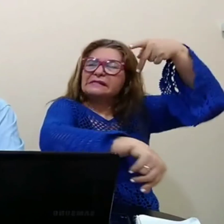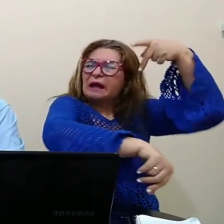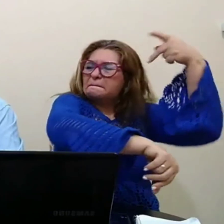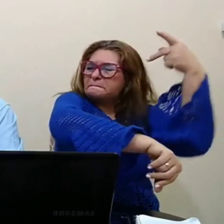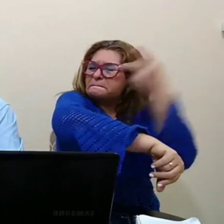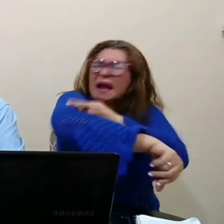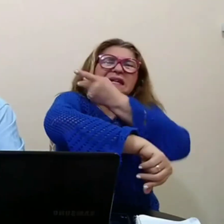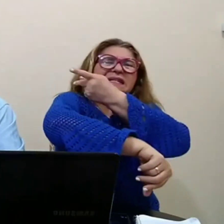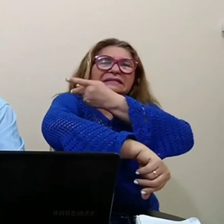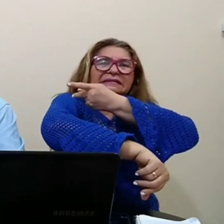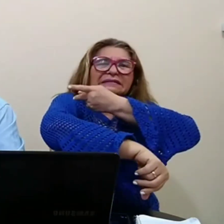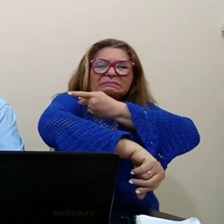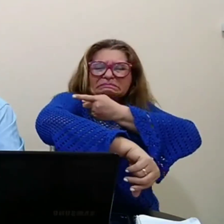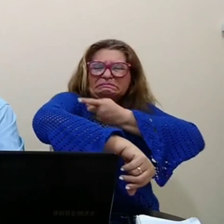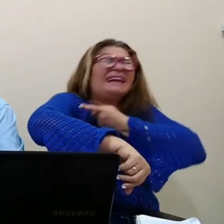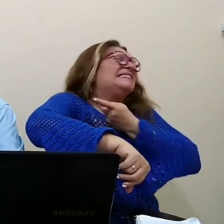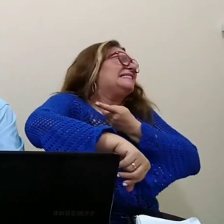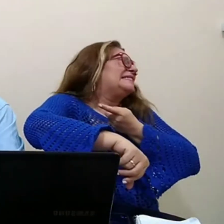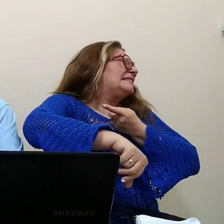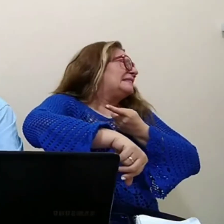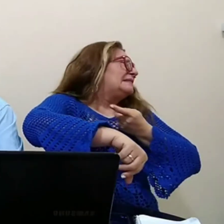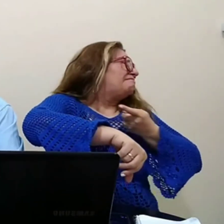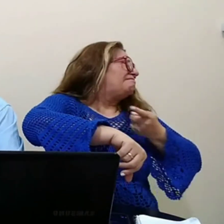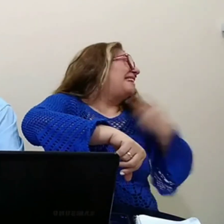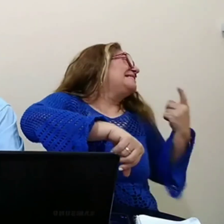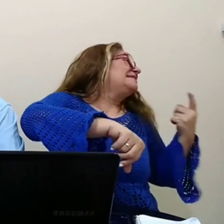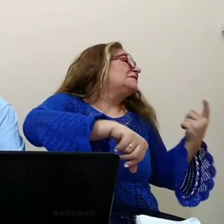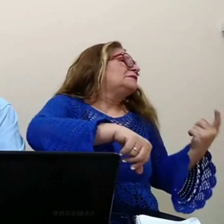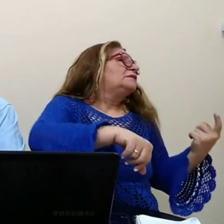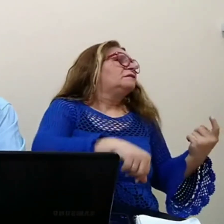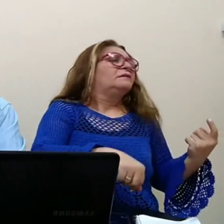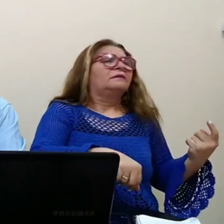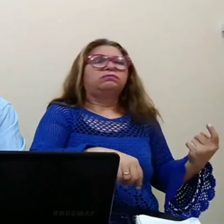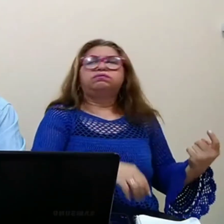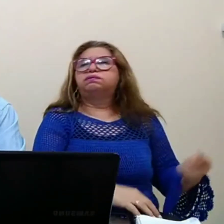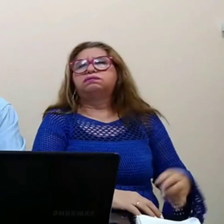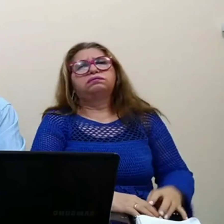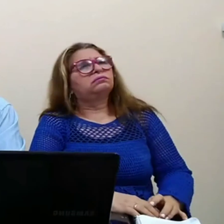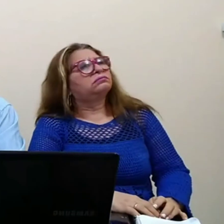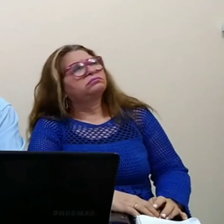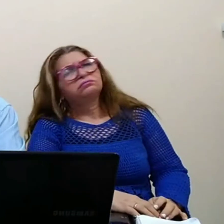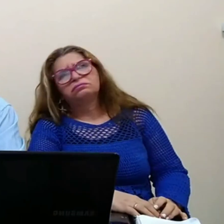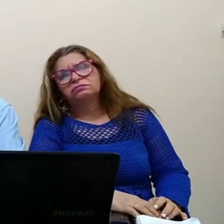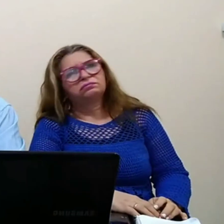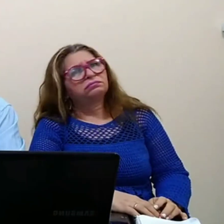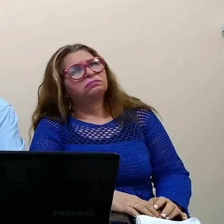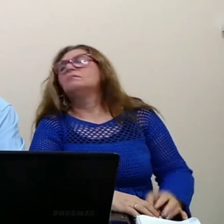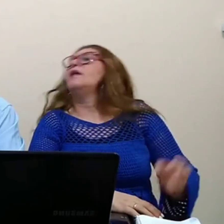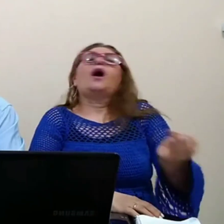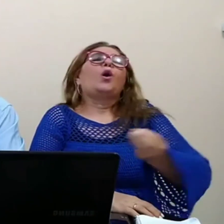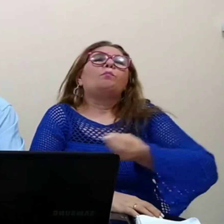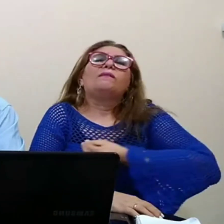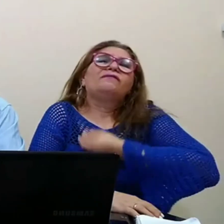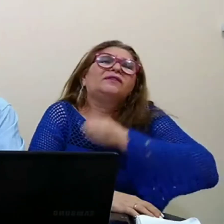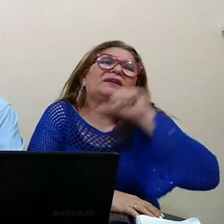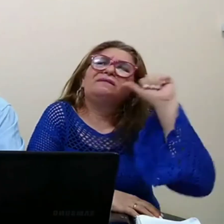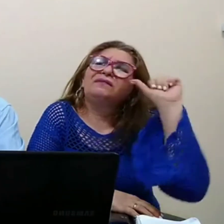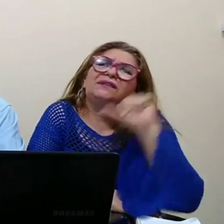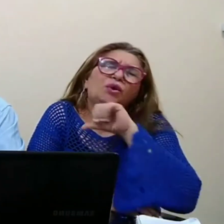próprio corpo. Então você consegue imaginar uma vida totalmente atormentada, uma vida